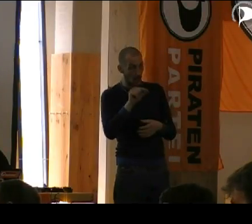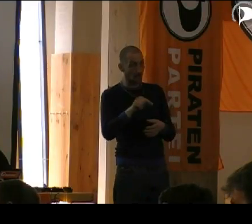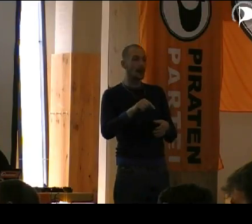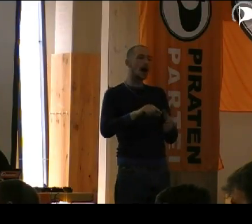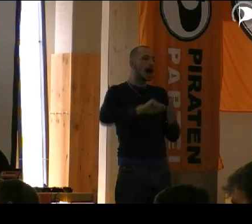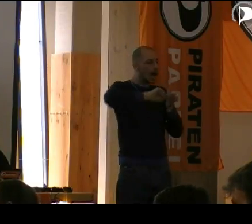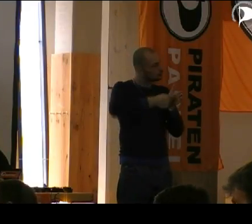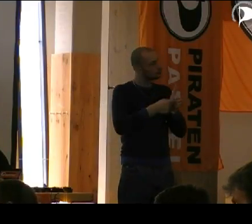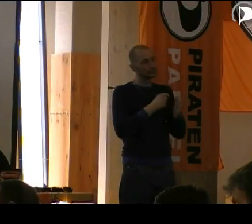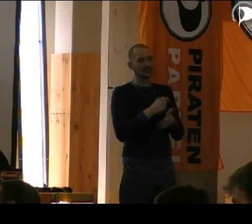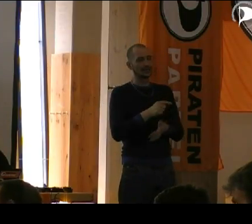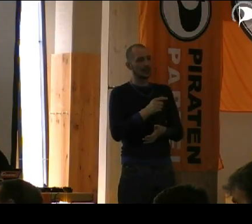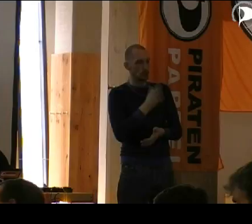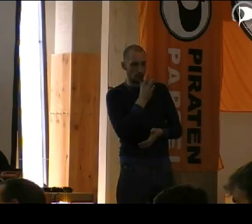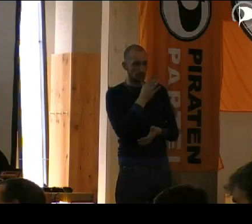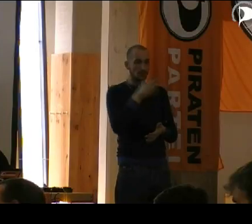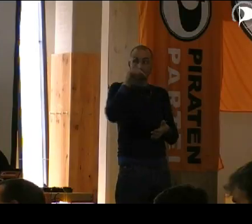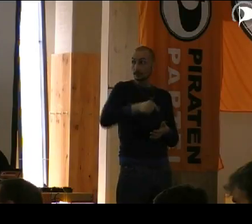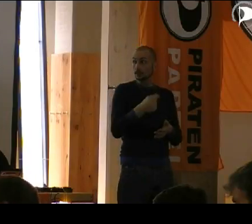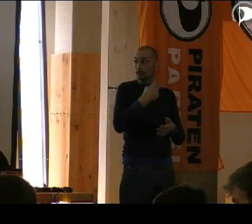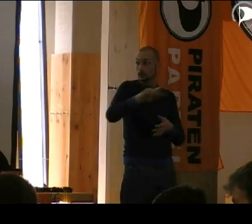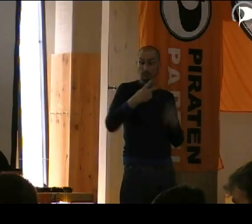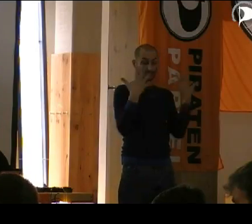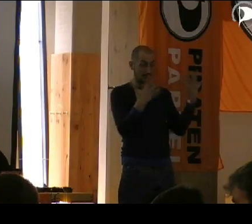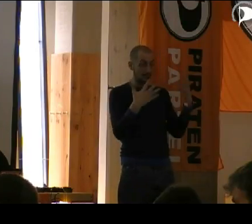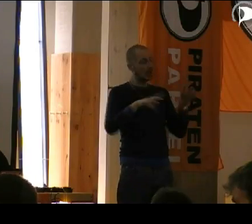verstehen ist zumindest alles vollständig abgeschlossen